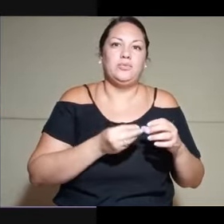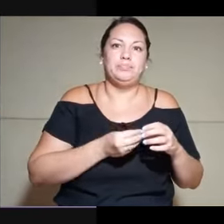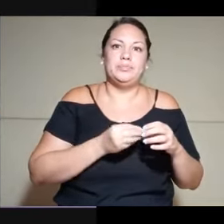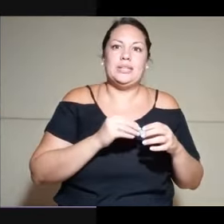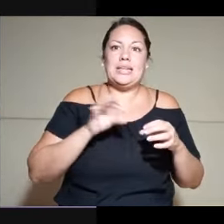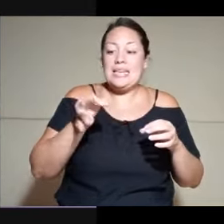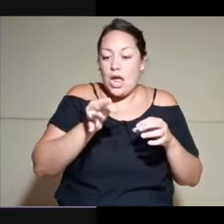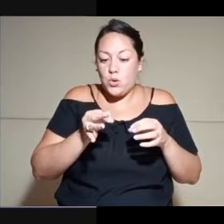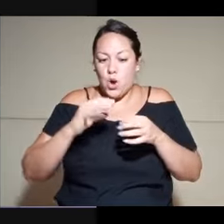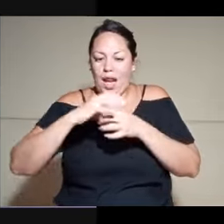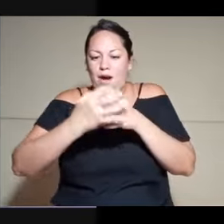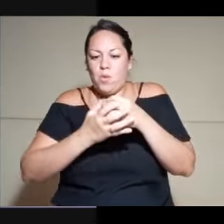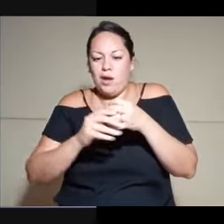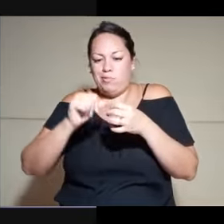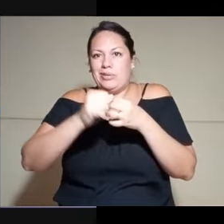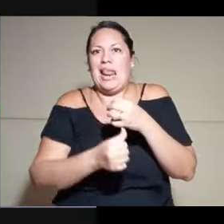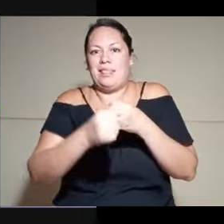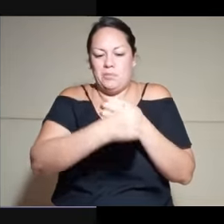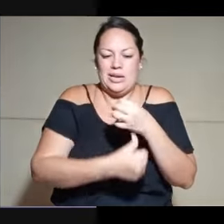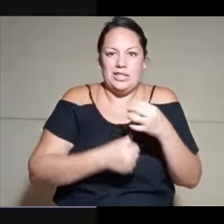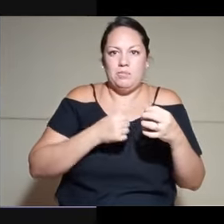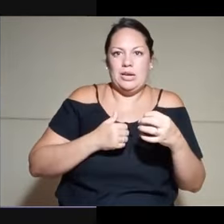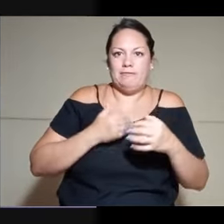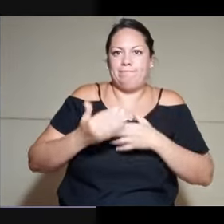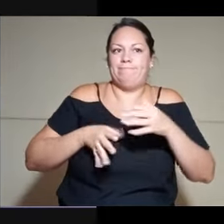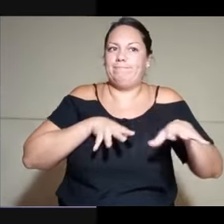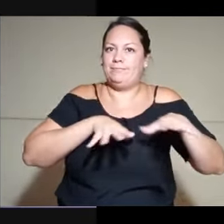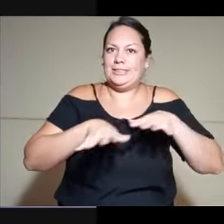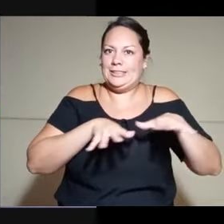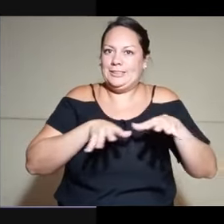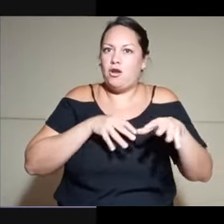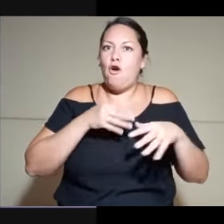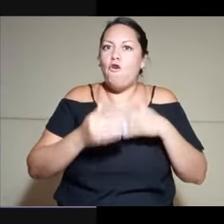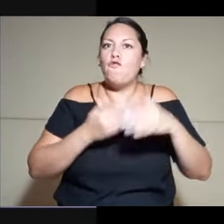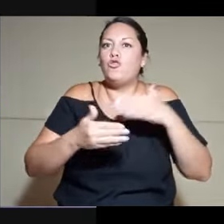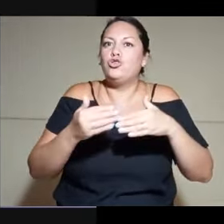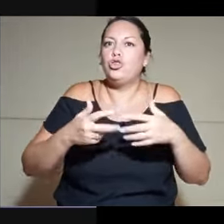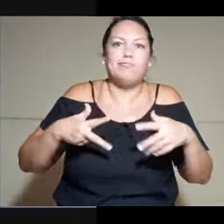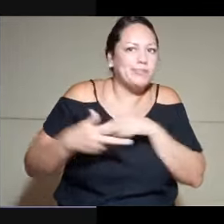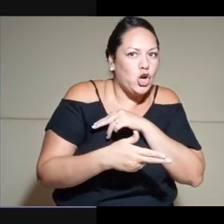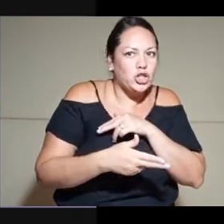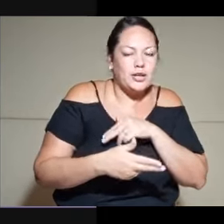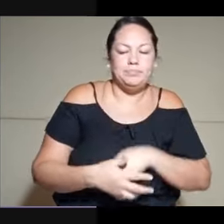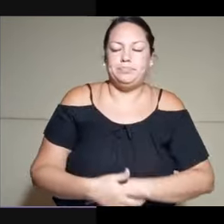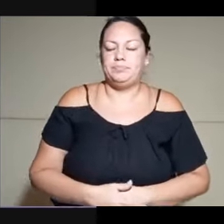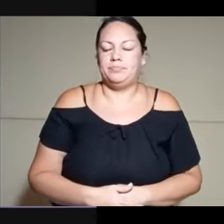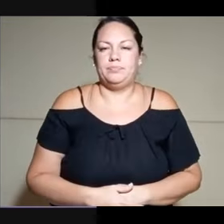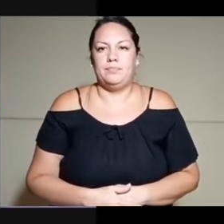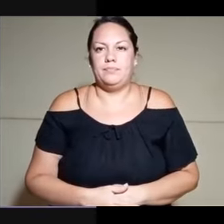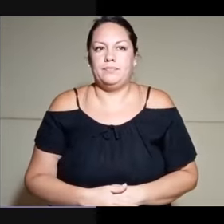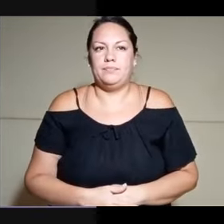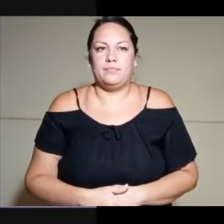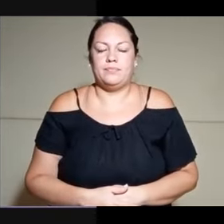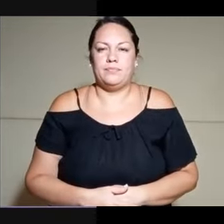Golgi, tiene todas las estructuras del cuerpo celular. Entonces, si se daña el cuerpo de la neurona, hay funciones que no se van